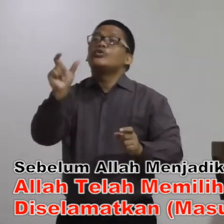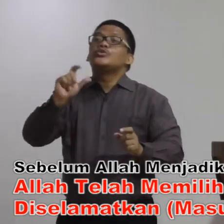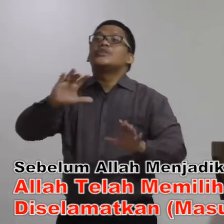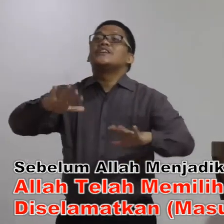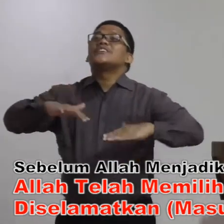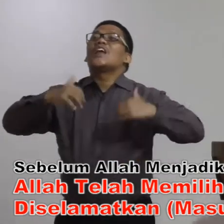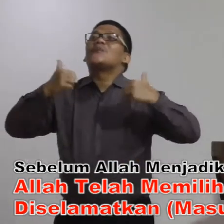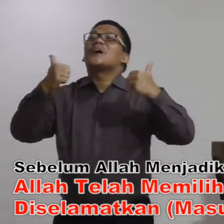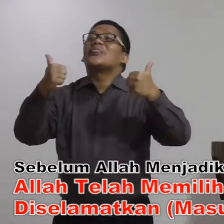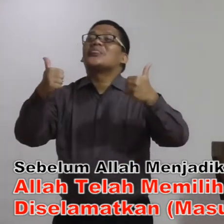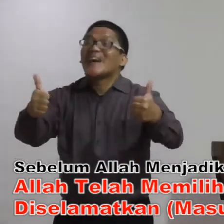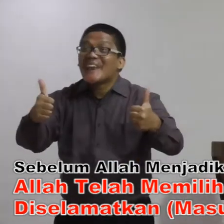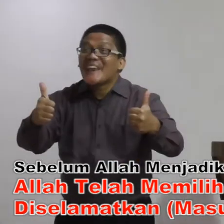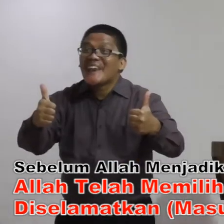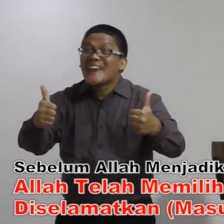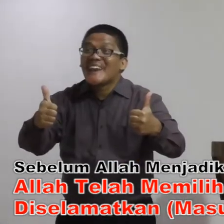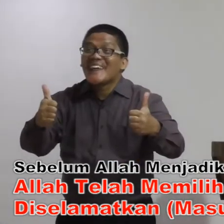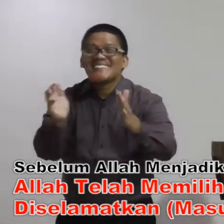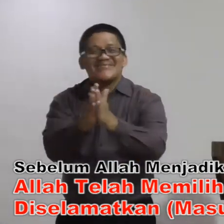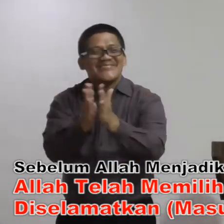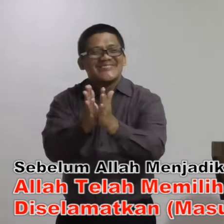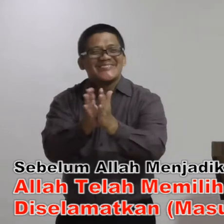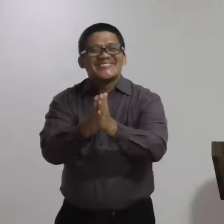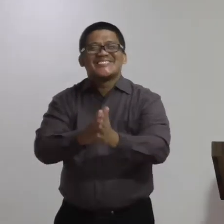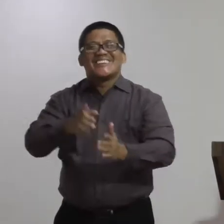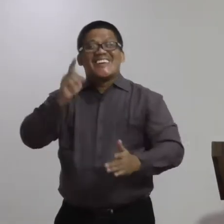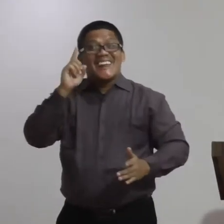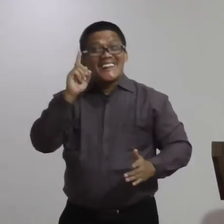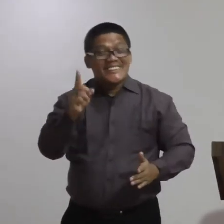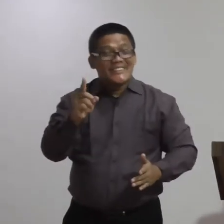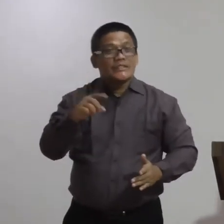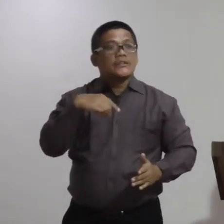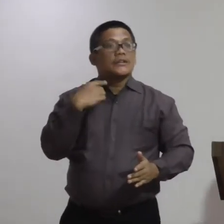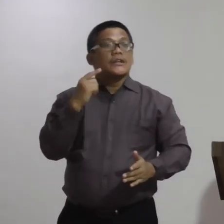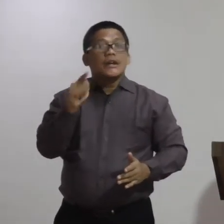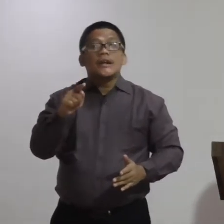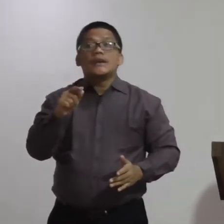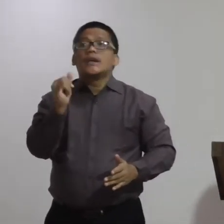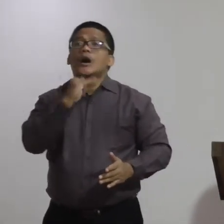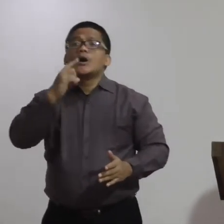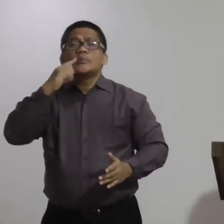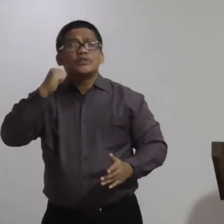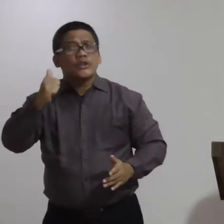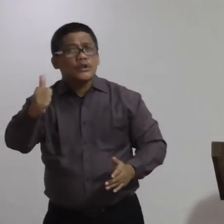Diselamatkan, ya. Nah, oleh sebab itu, ini yang sangat kita